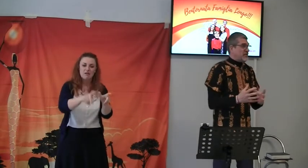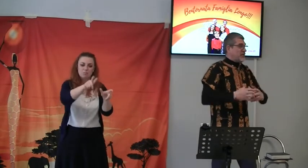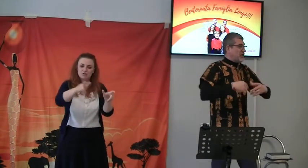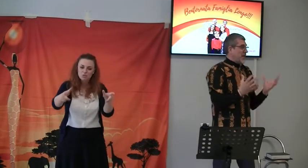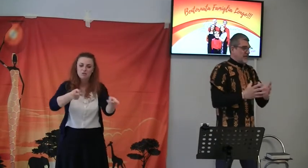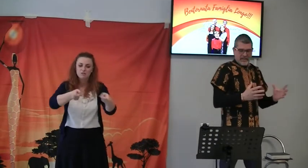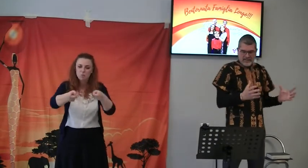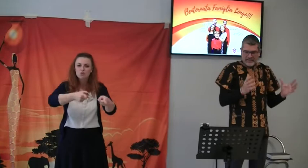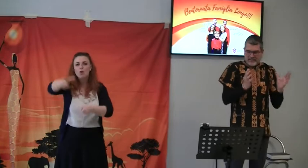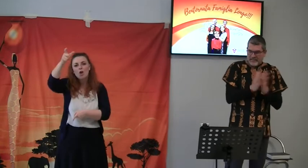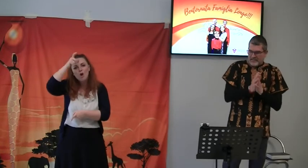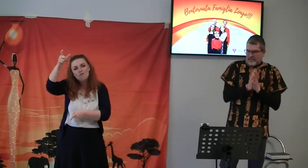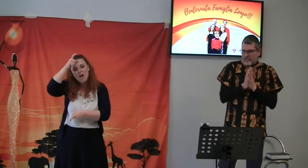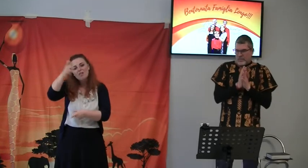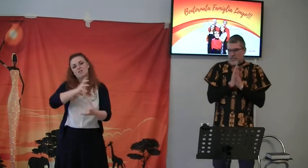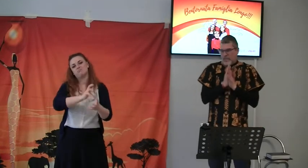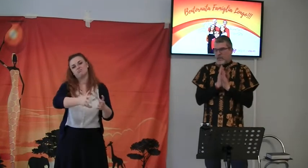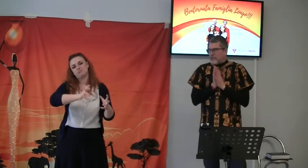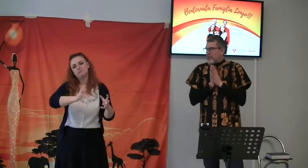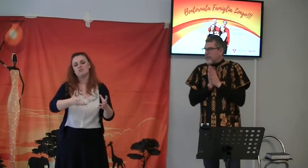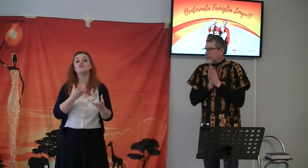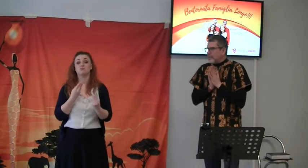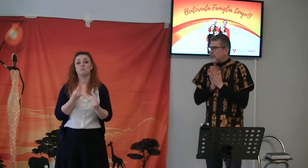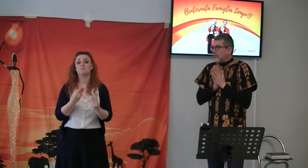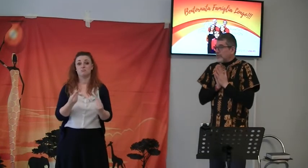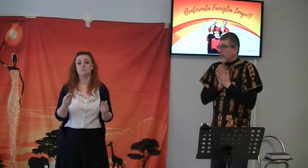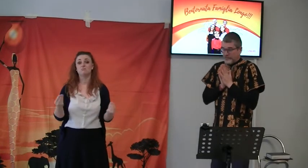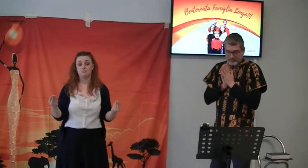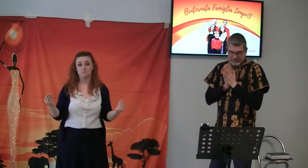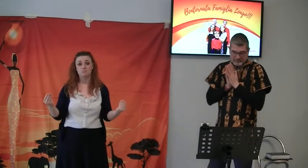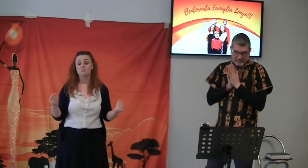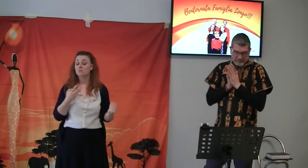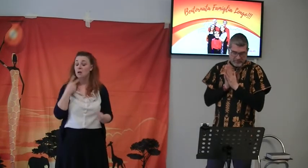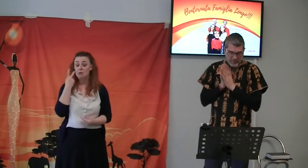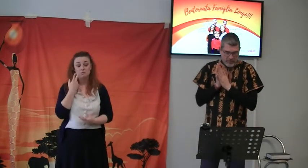situazioni, verso i governi, e questo l'abbiamo sentito molto forte.